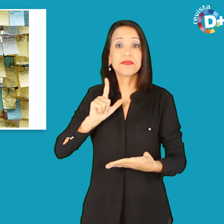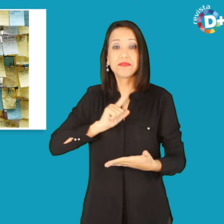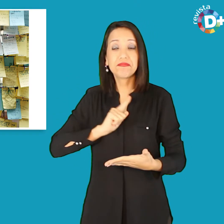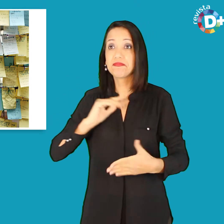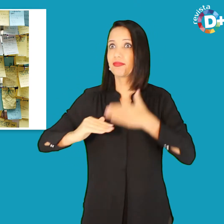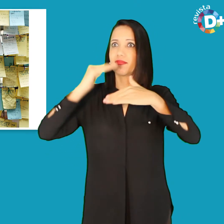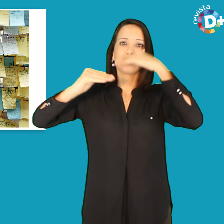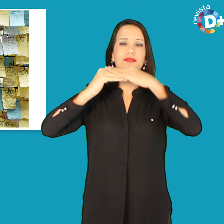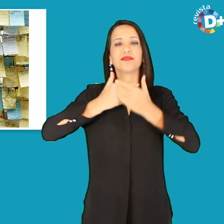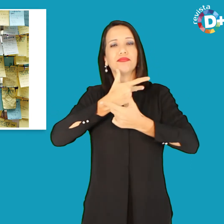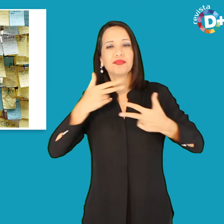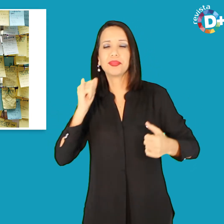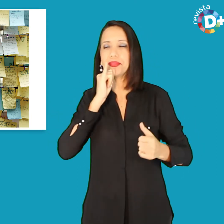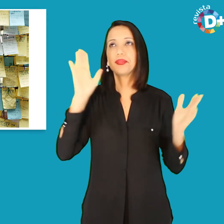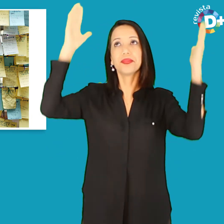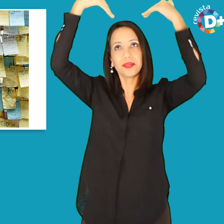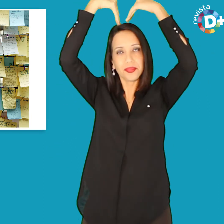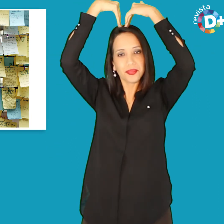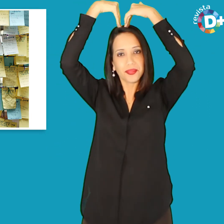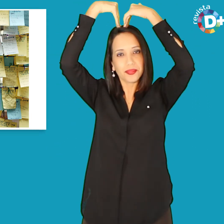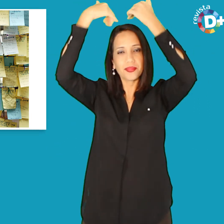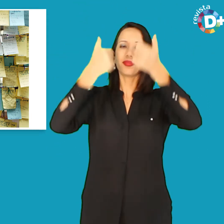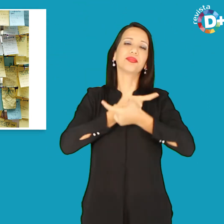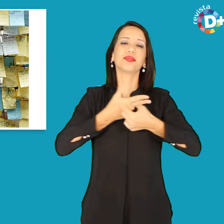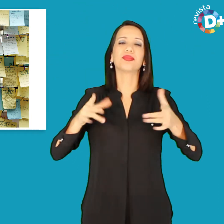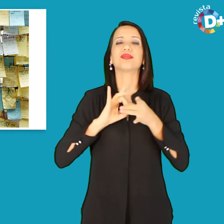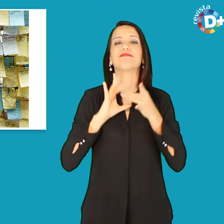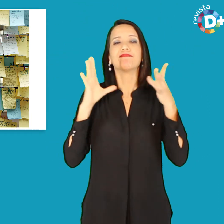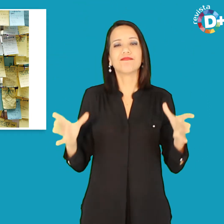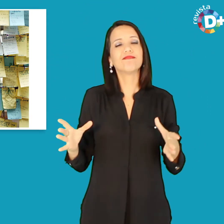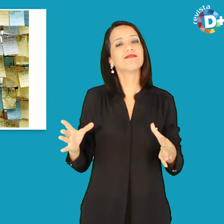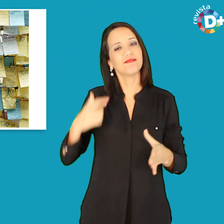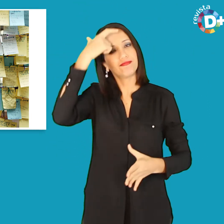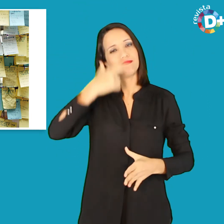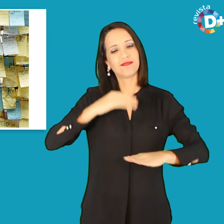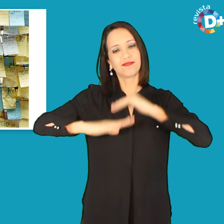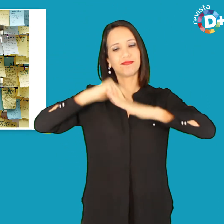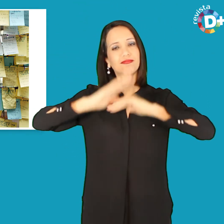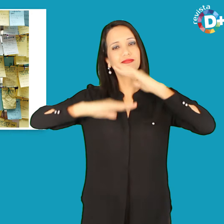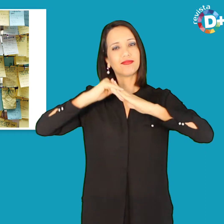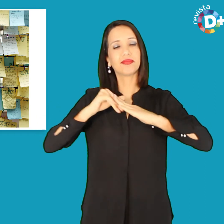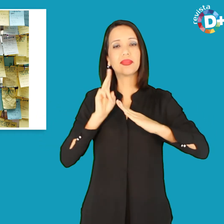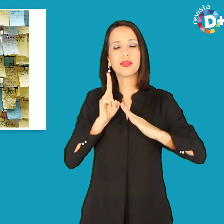atividades, como o balé e tudo o mais que me propunha a fazer, mas sempre tinha de me isolar para conseguir ter